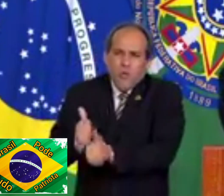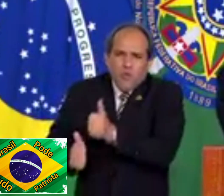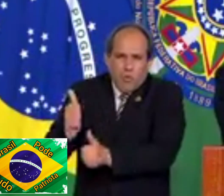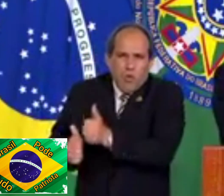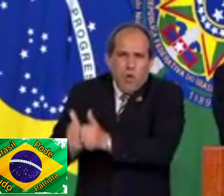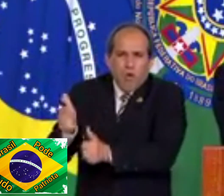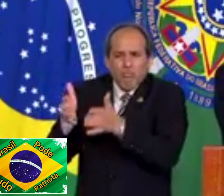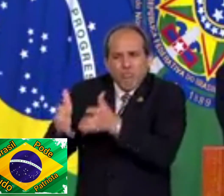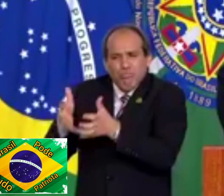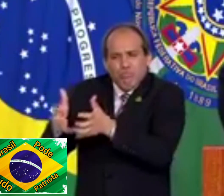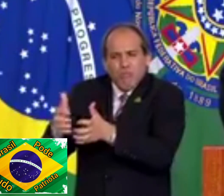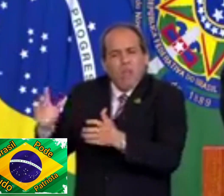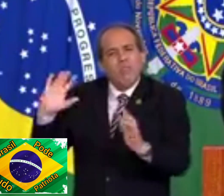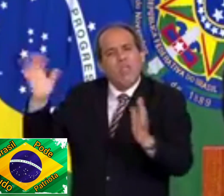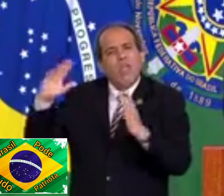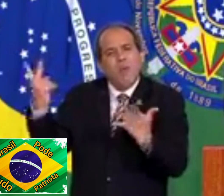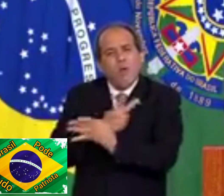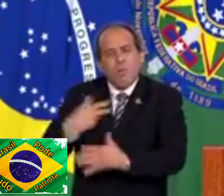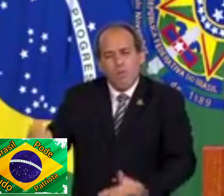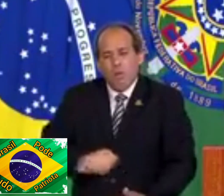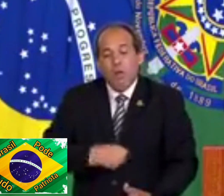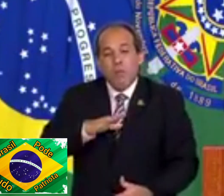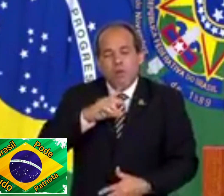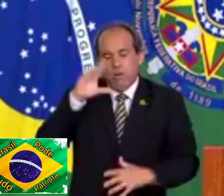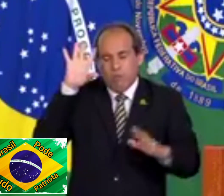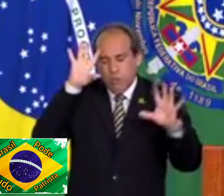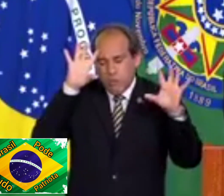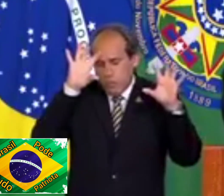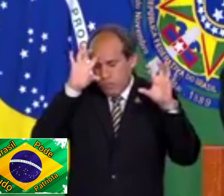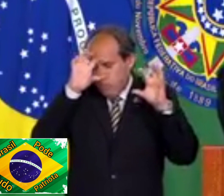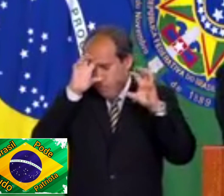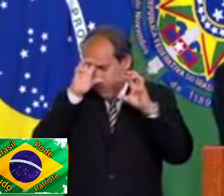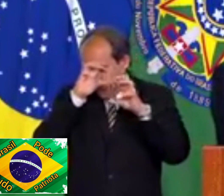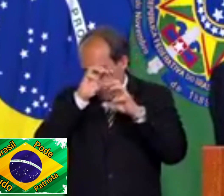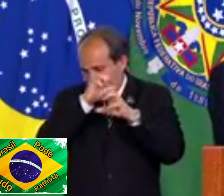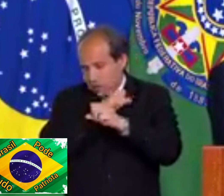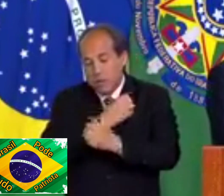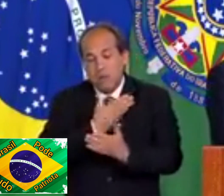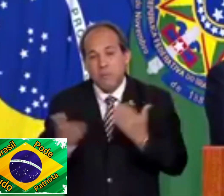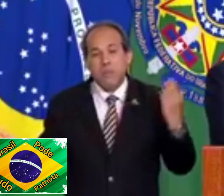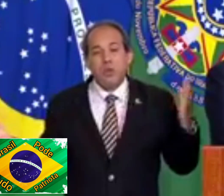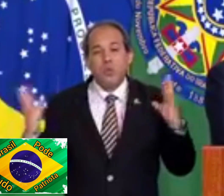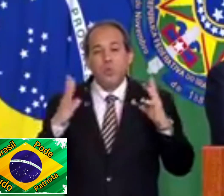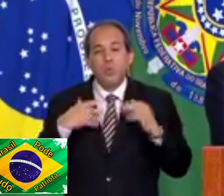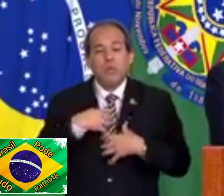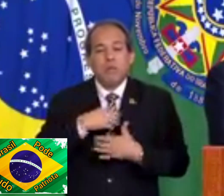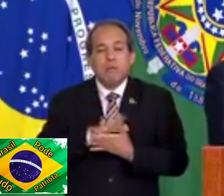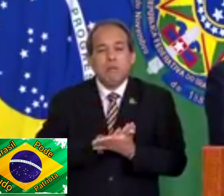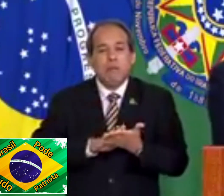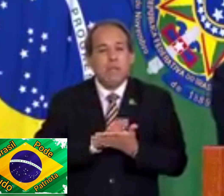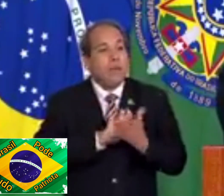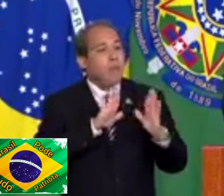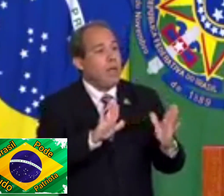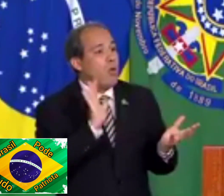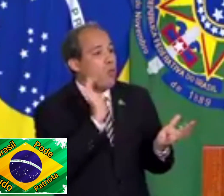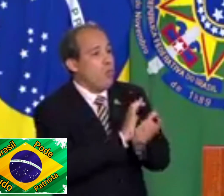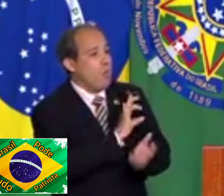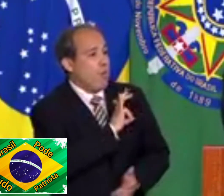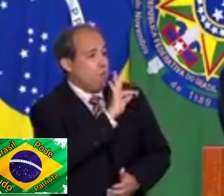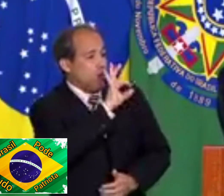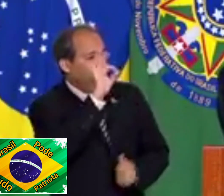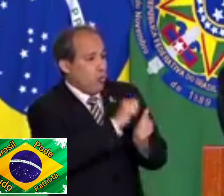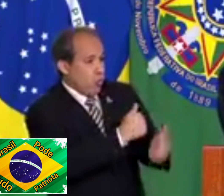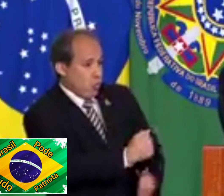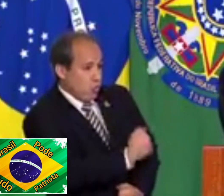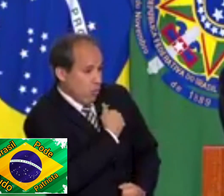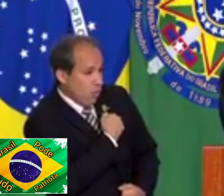Fui, obviamente, perdendo os sentidos. Graças à equipe da Polícia Federal que estava comigo,